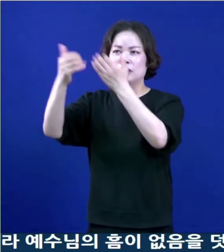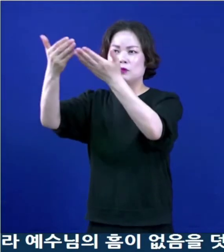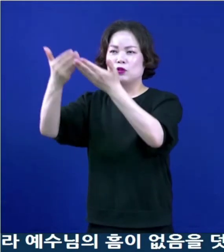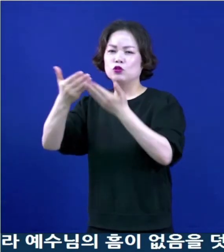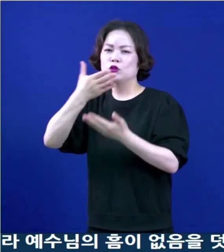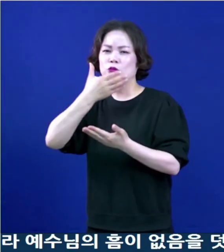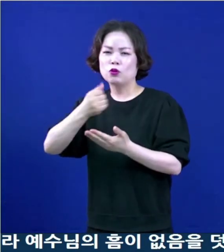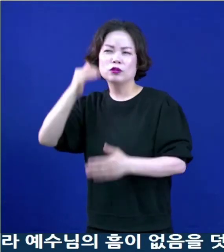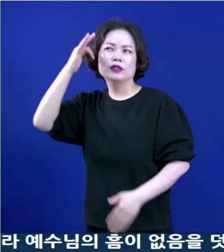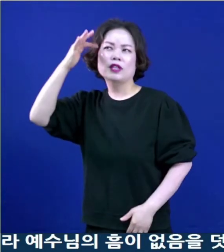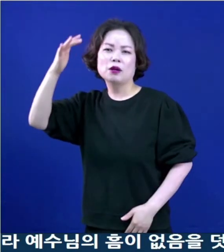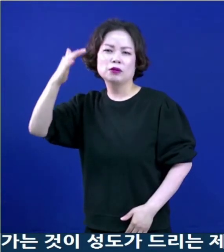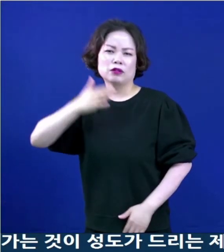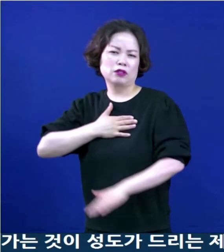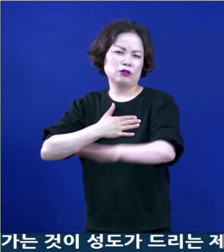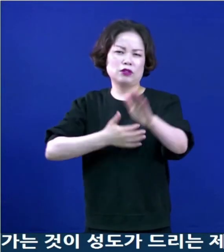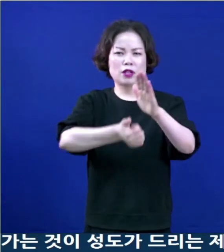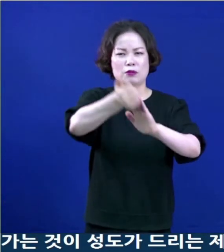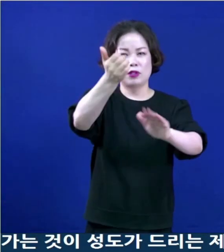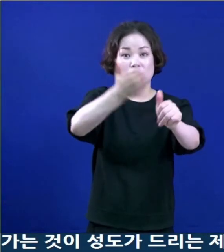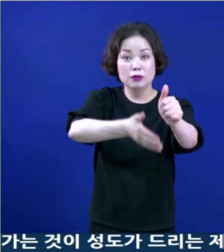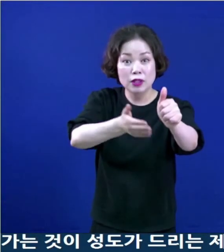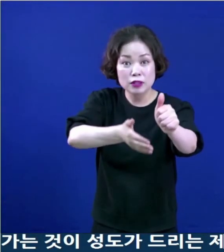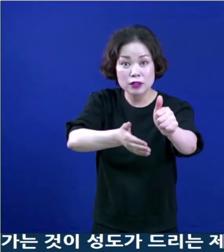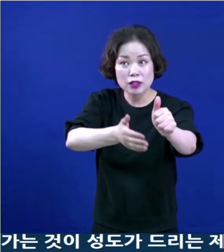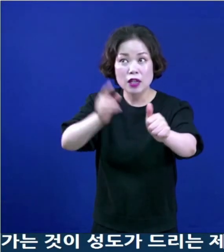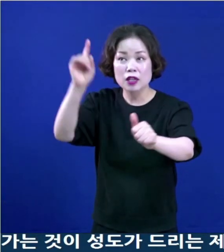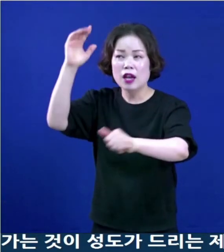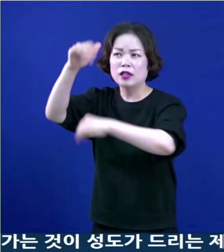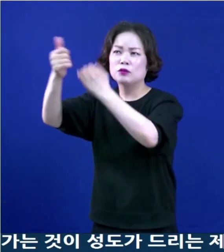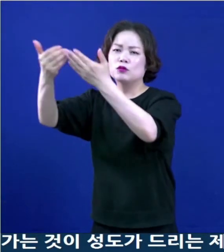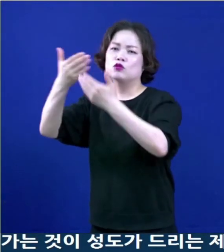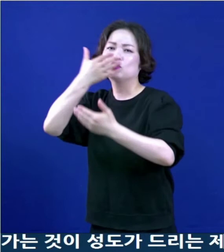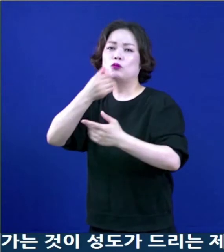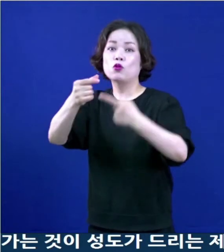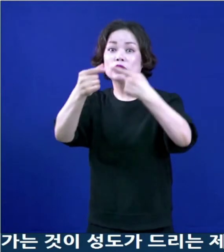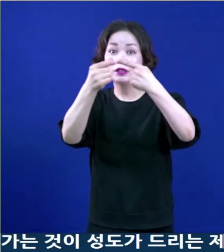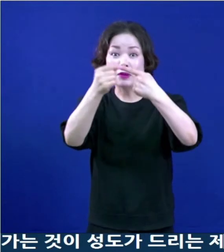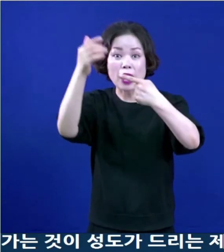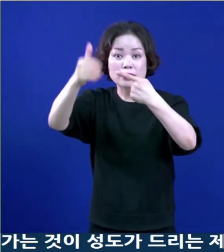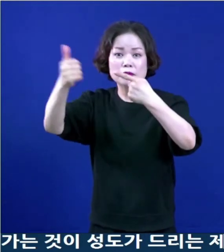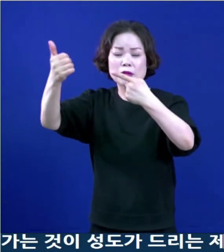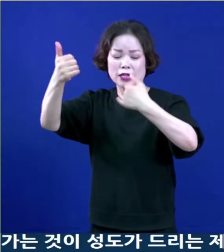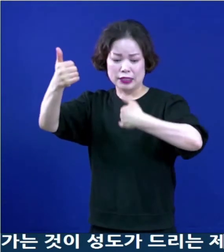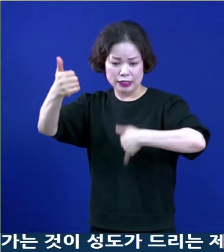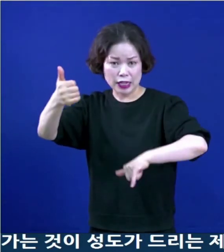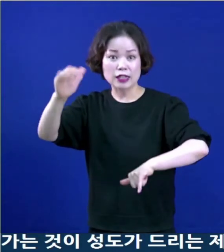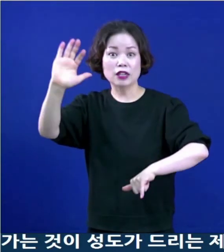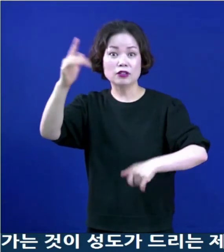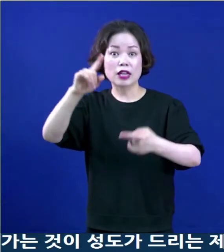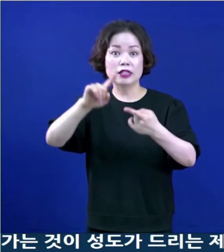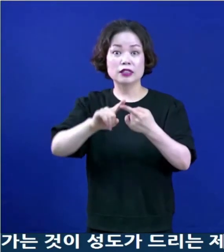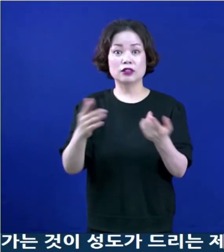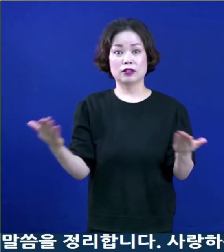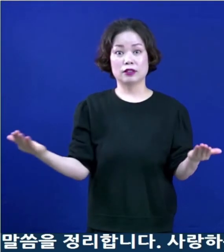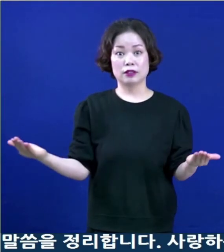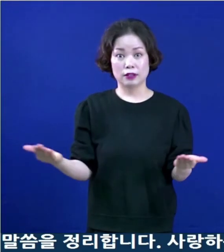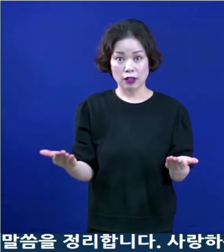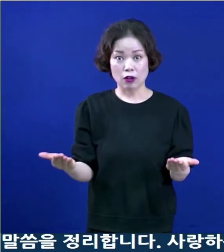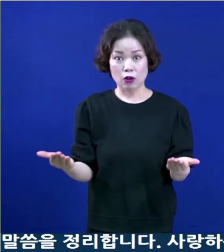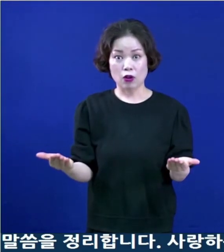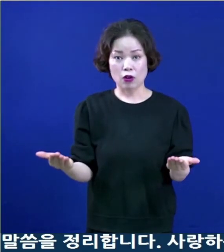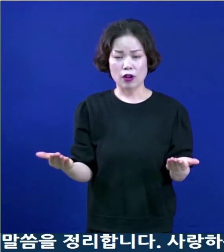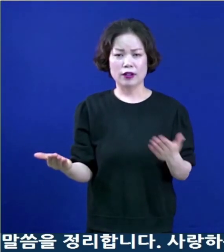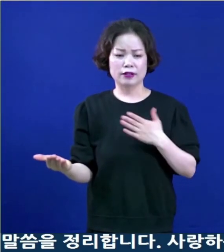저와 여러분 되기를 사모합니다. 그 천복의 1번, 하나님의 자녀가 되었다는 이 사실이